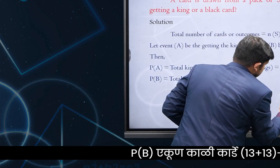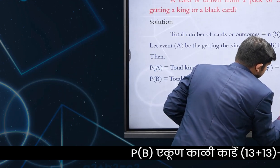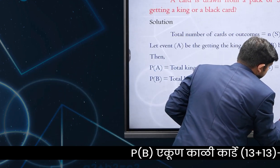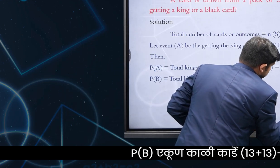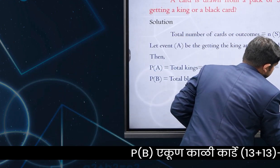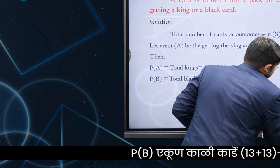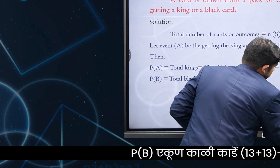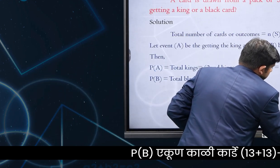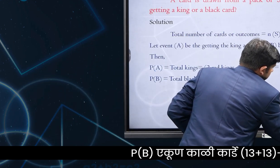26.